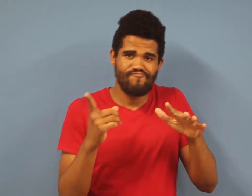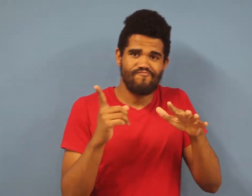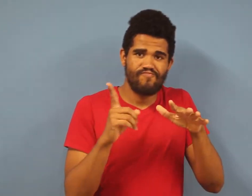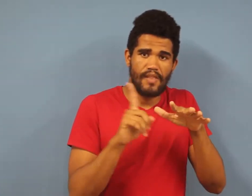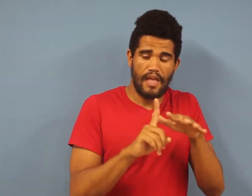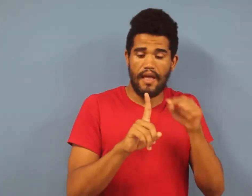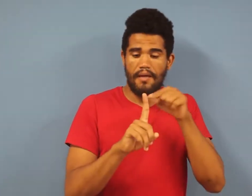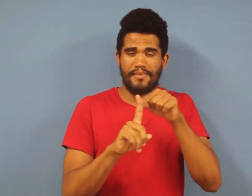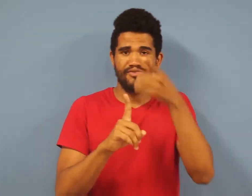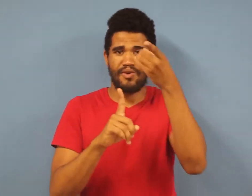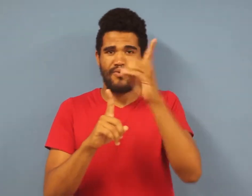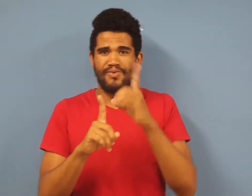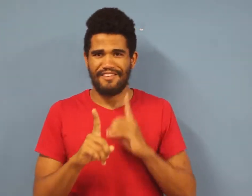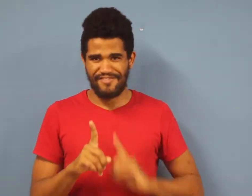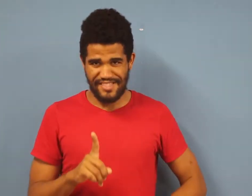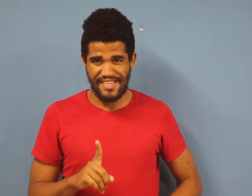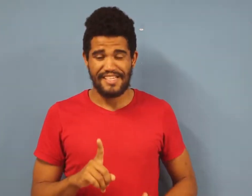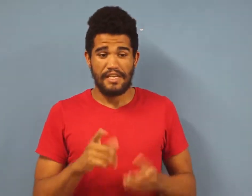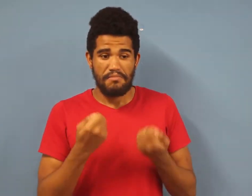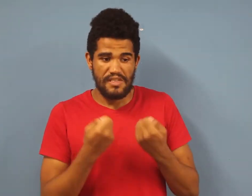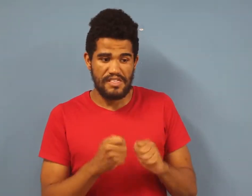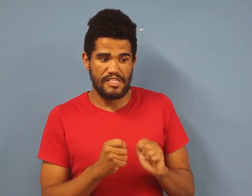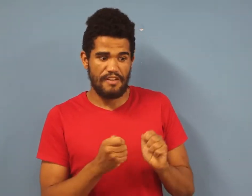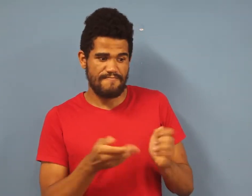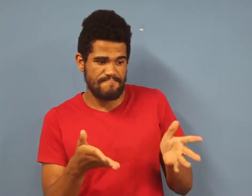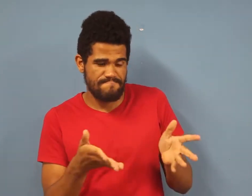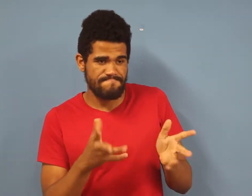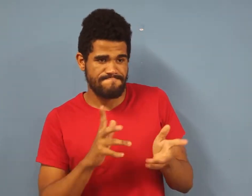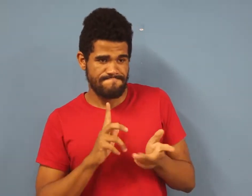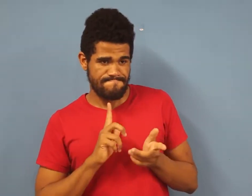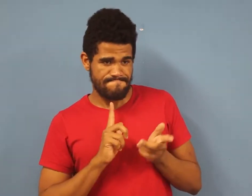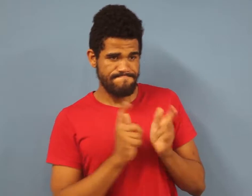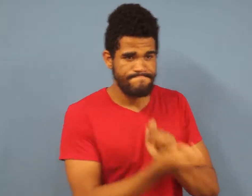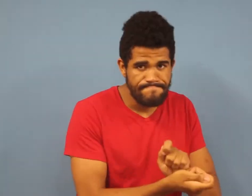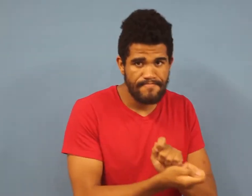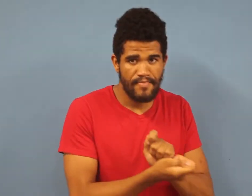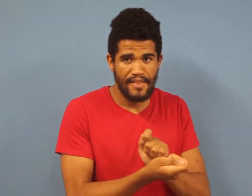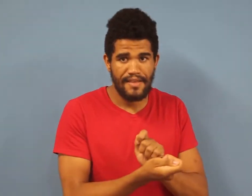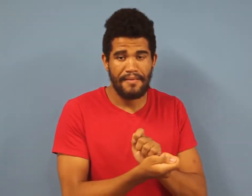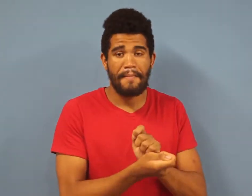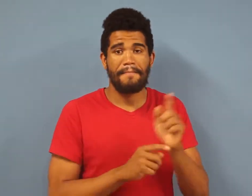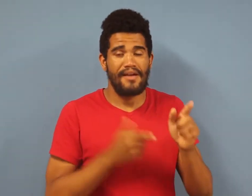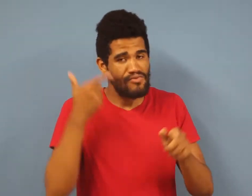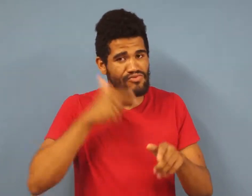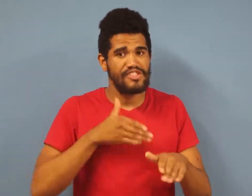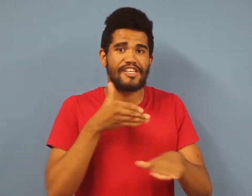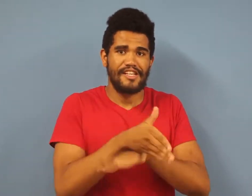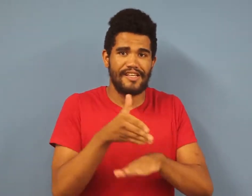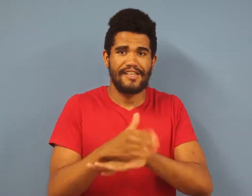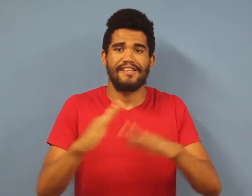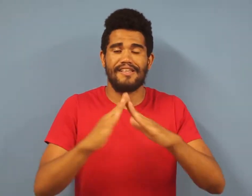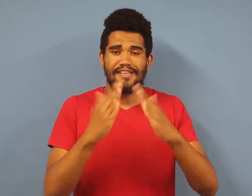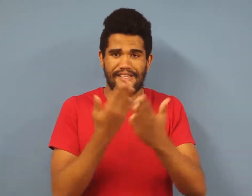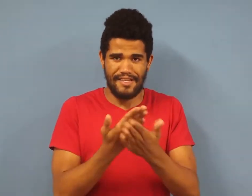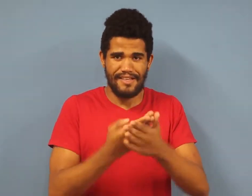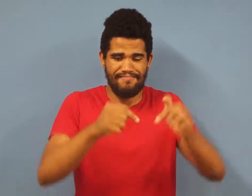adequar às condições das escolas regulares para frequentar as classes comuns de ensino Januzzi, 2006,